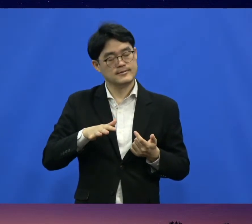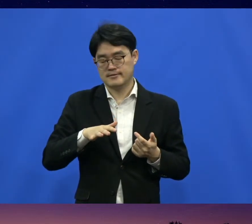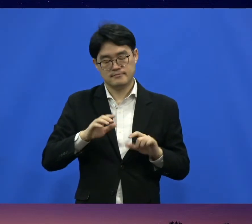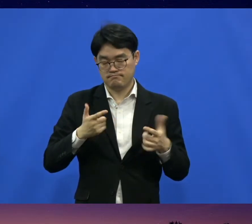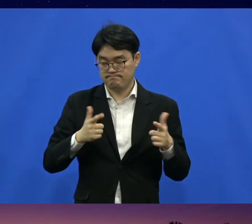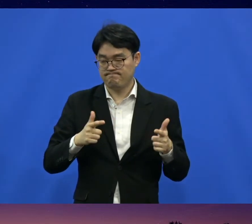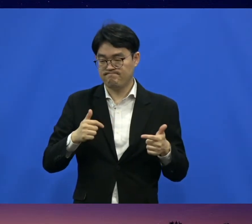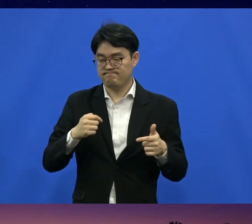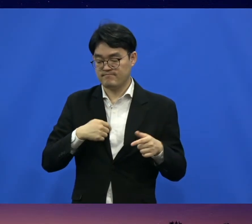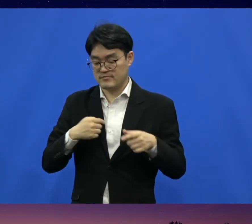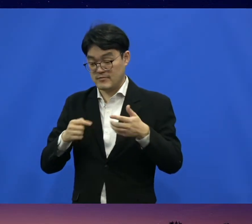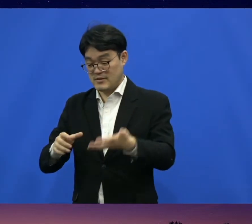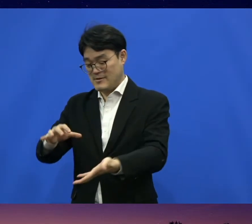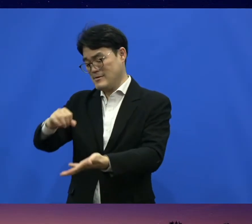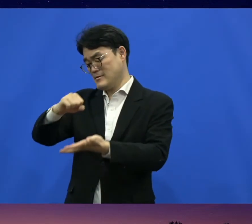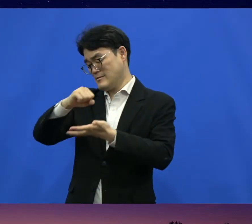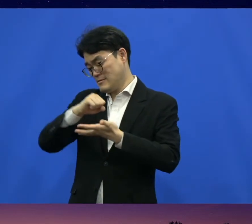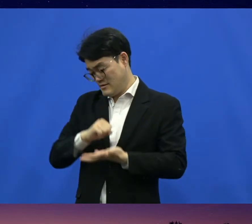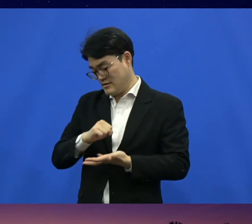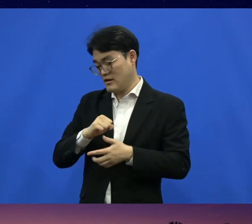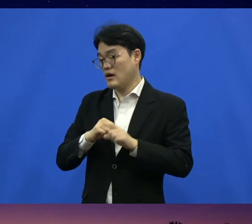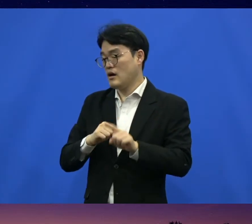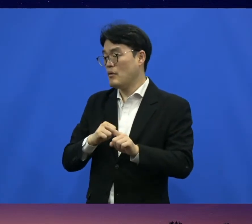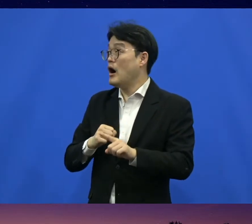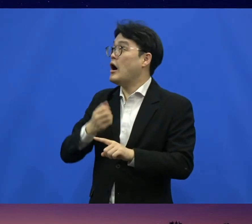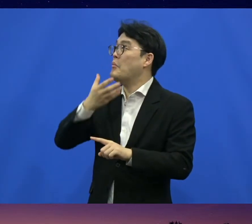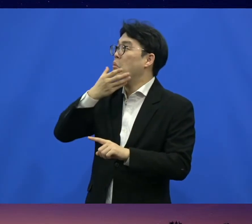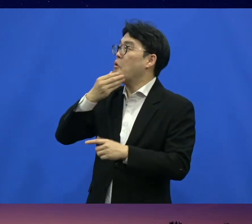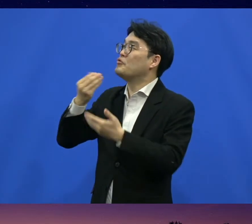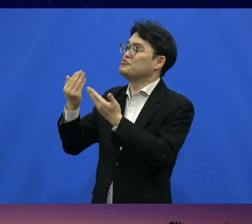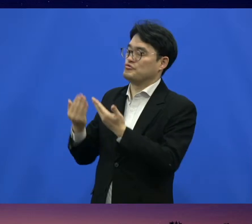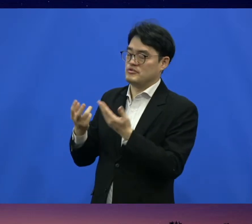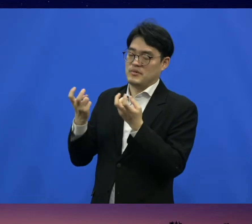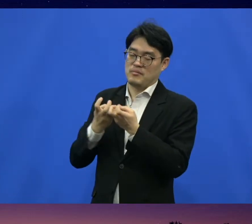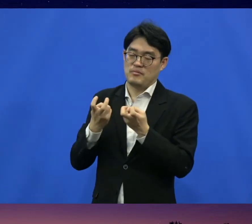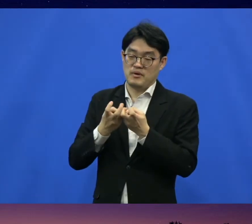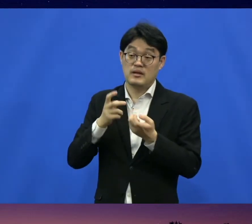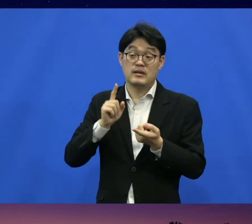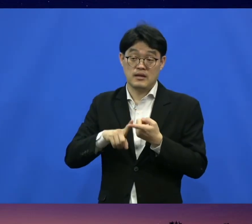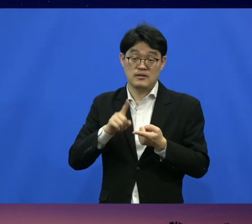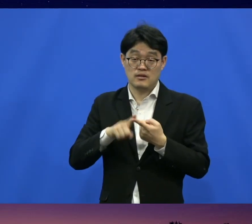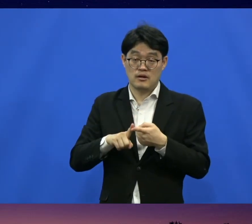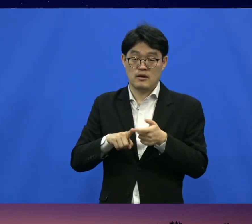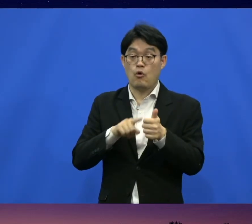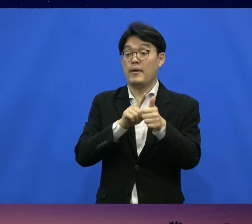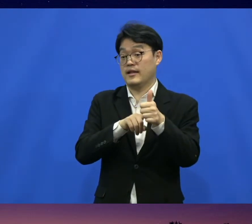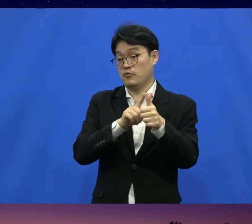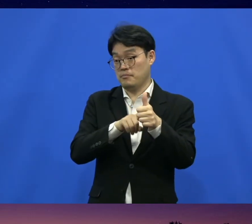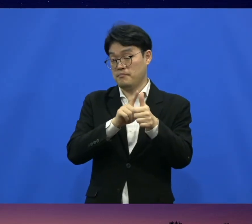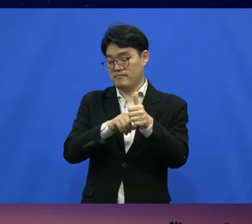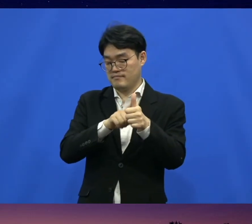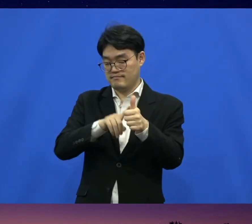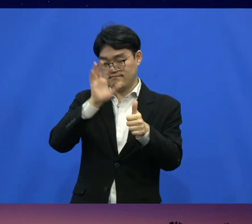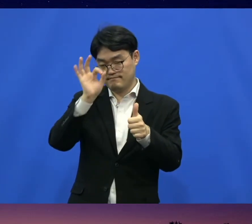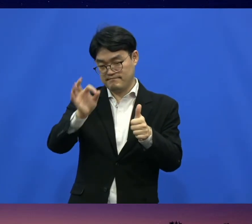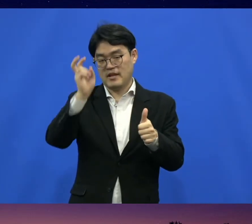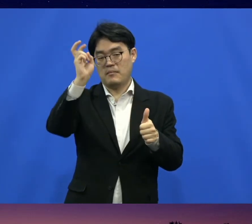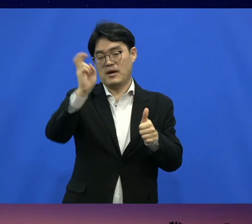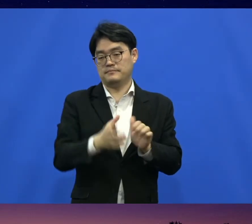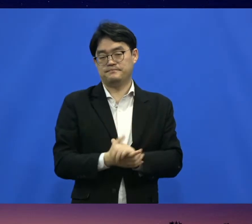아니라 그것이 복된 것이라는 것을 오벳에돔이 보았던 것입니다. 이런